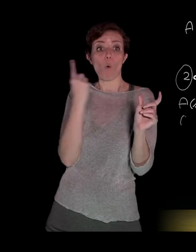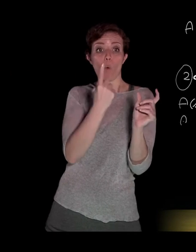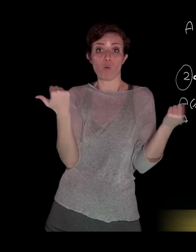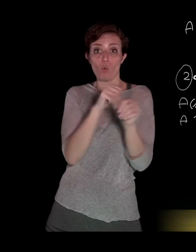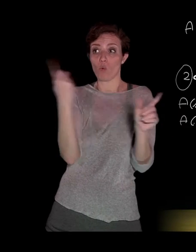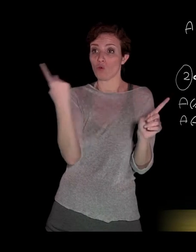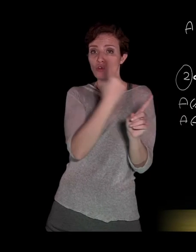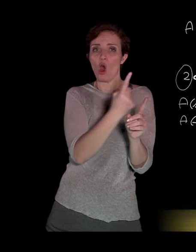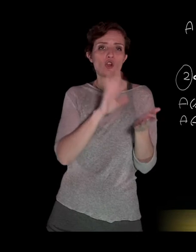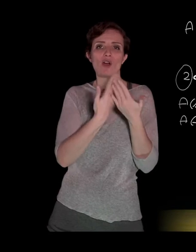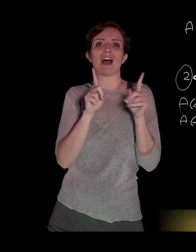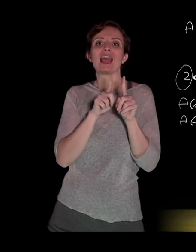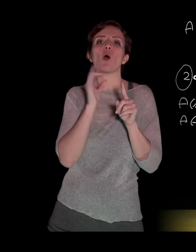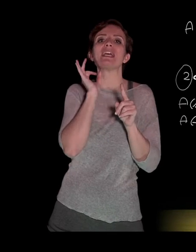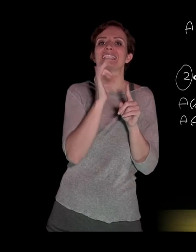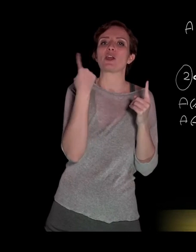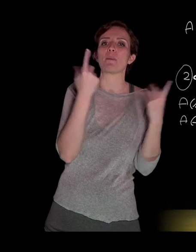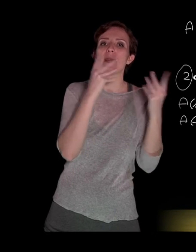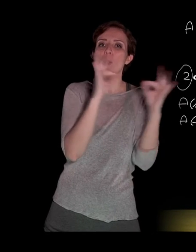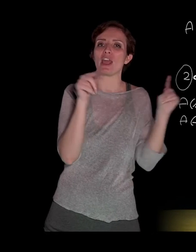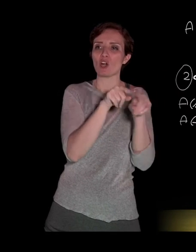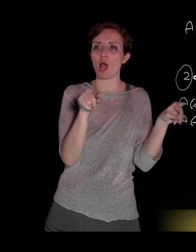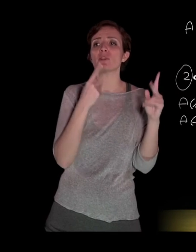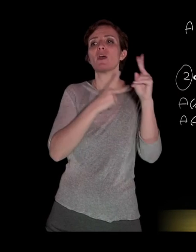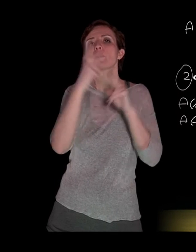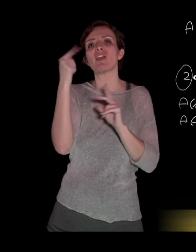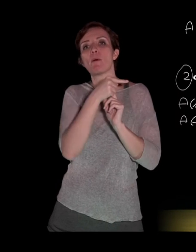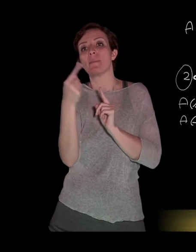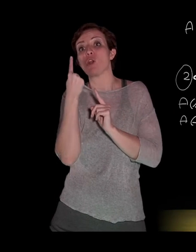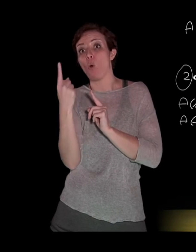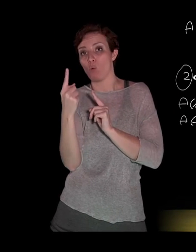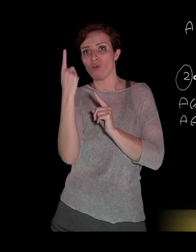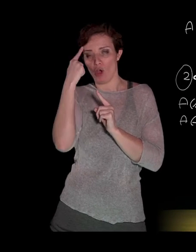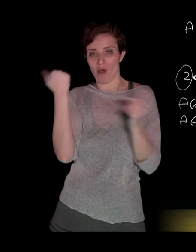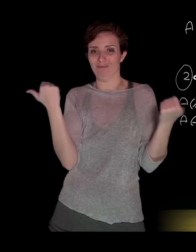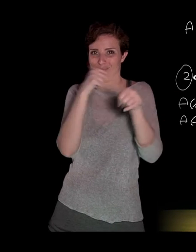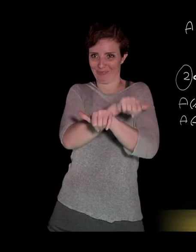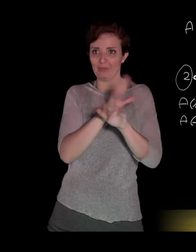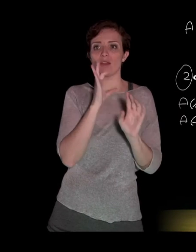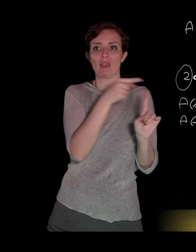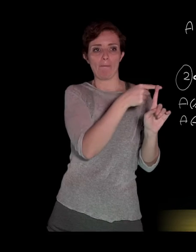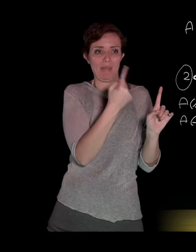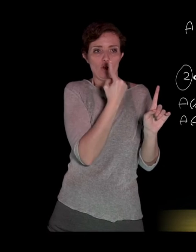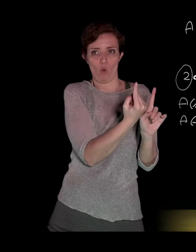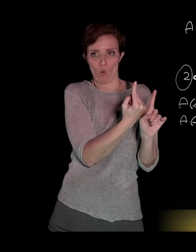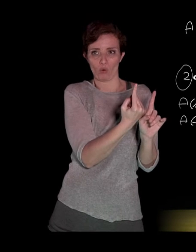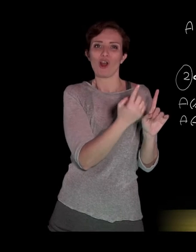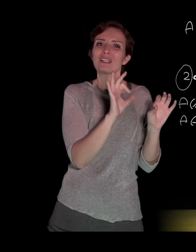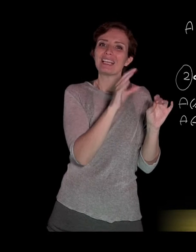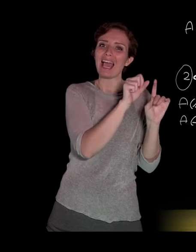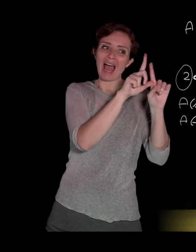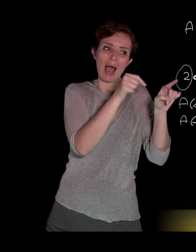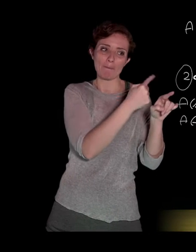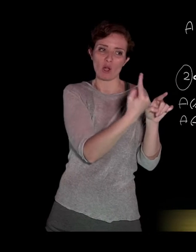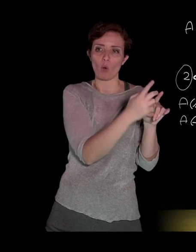polinomio Proviamo con - andando a sostituire - 1 invece scopriamo che - 1 all terza fa - 1